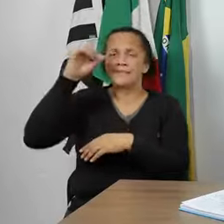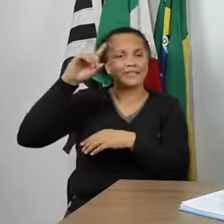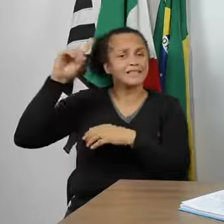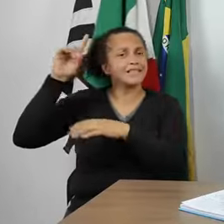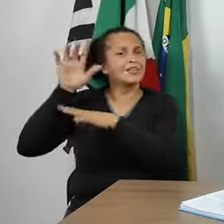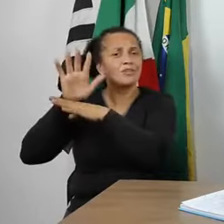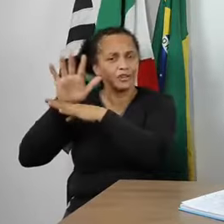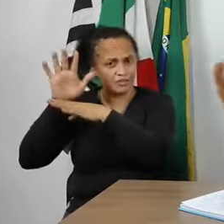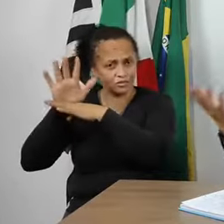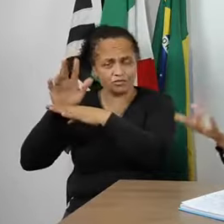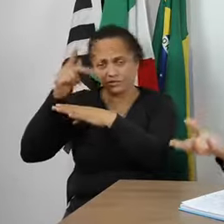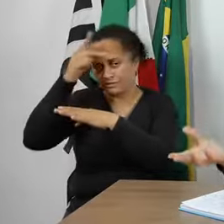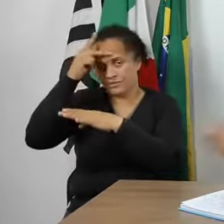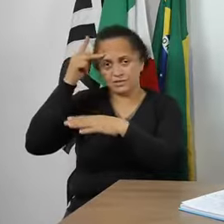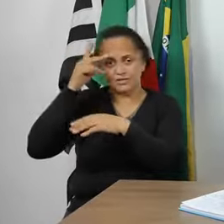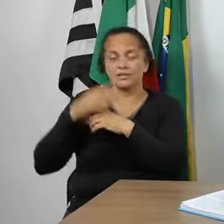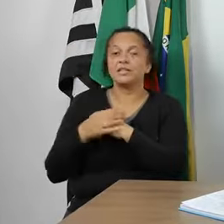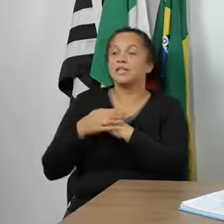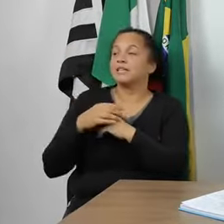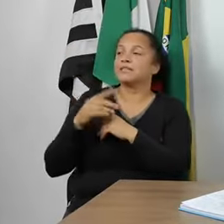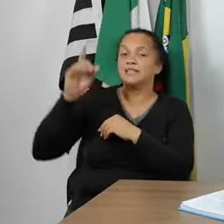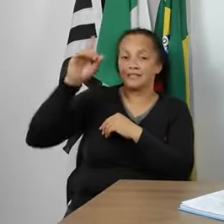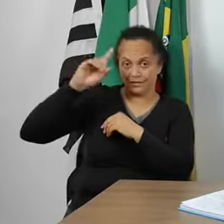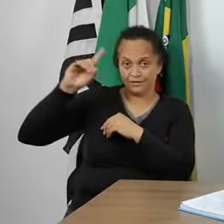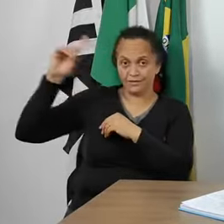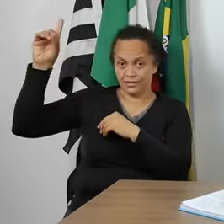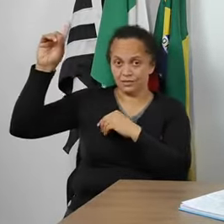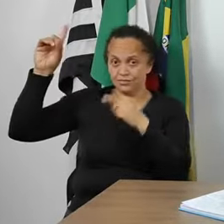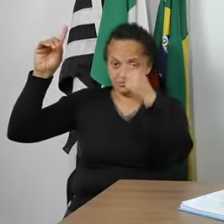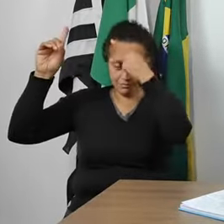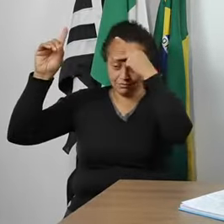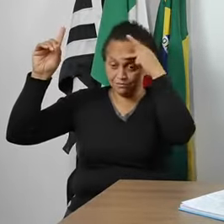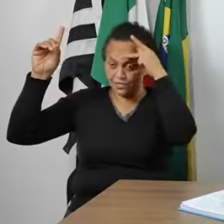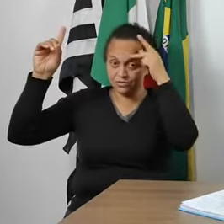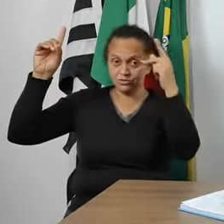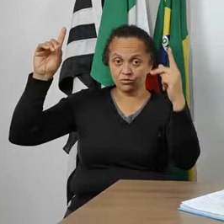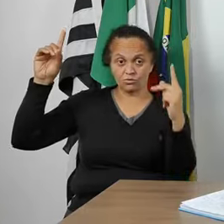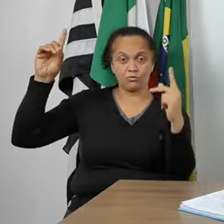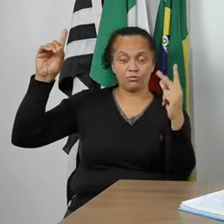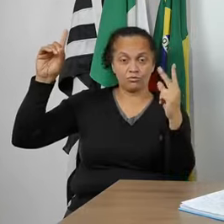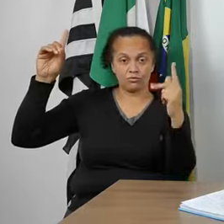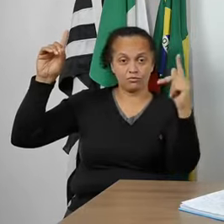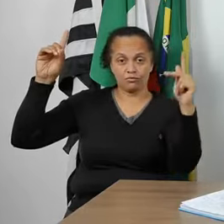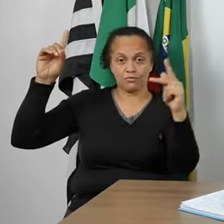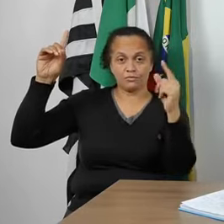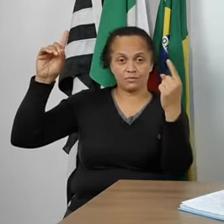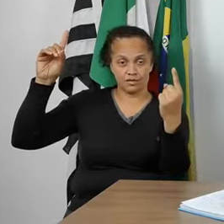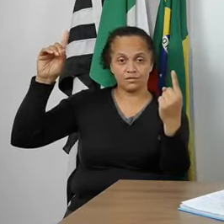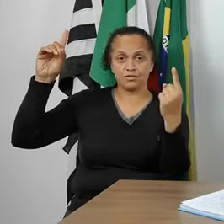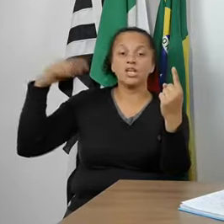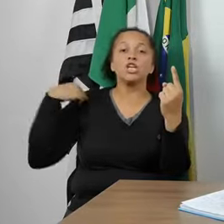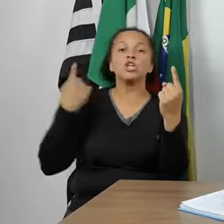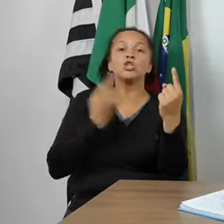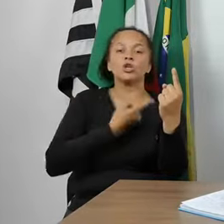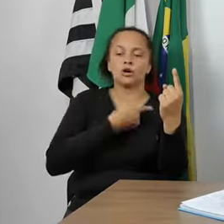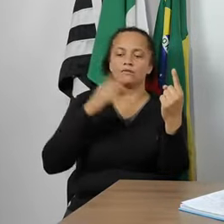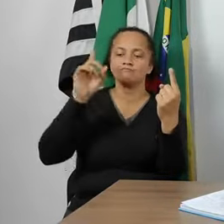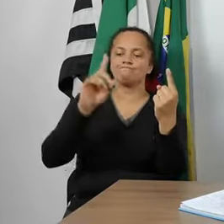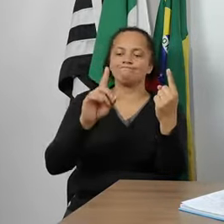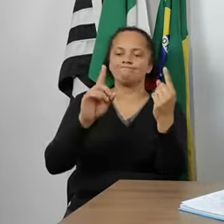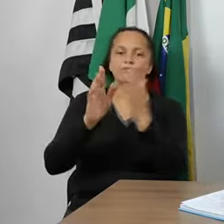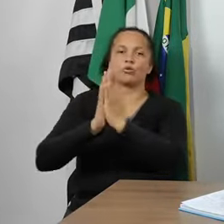colocar entre Deus e aquela pessoa. Então, em nome de Jesus Cristo, que a gente possa de